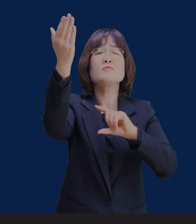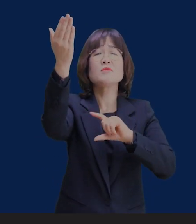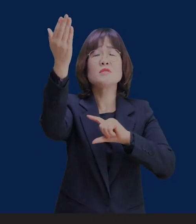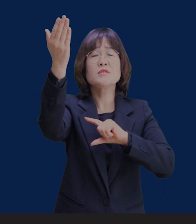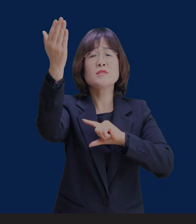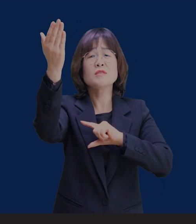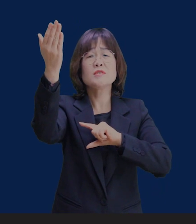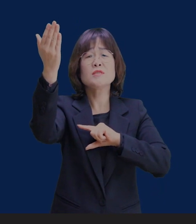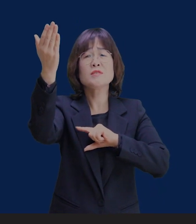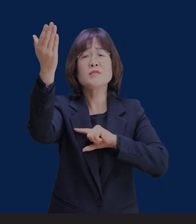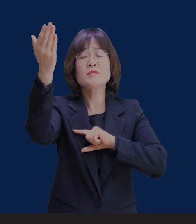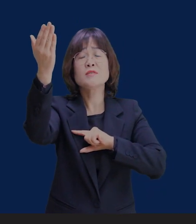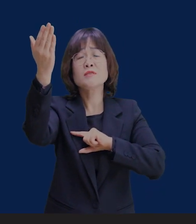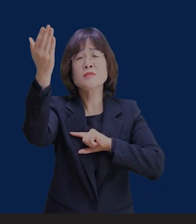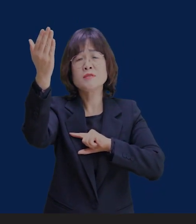주의